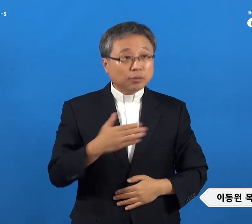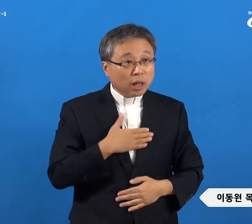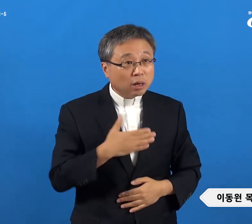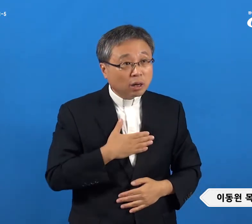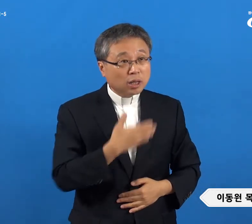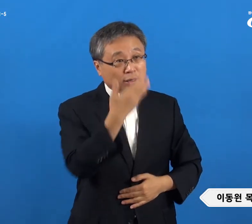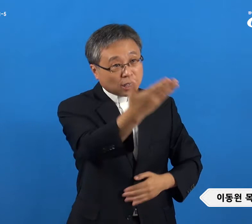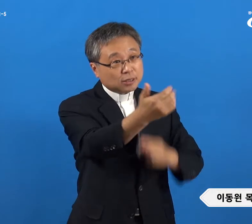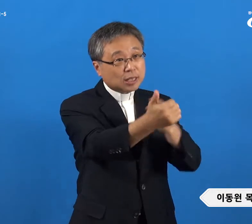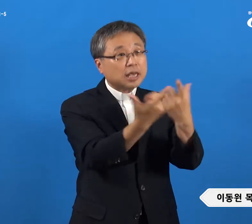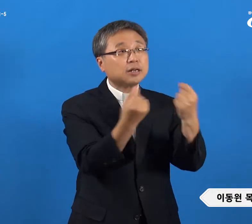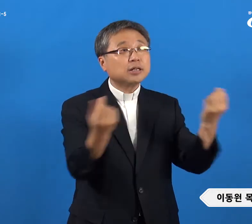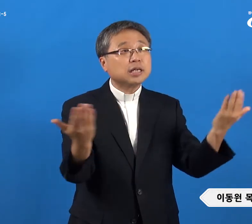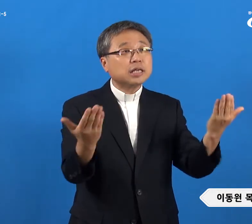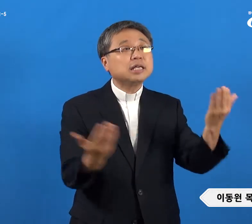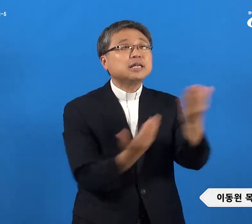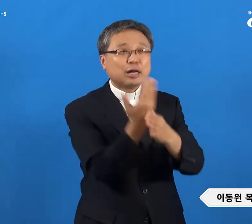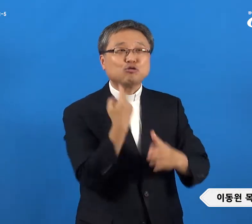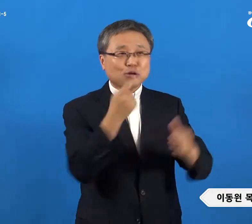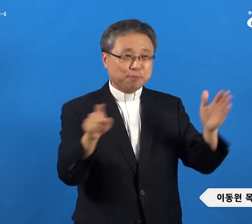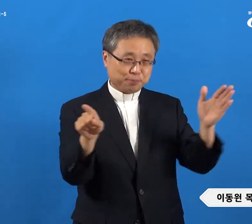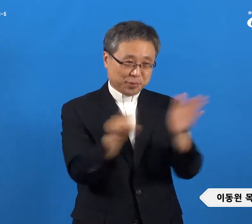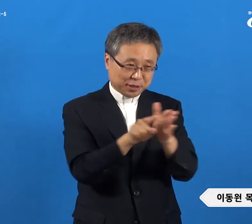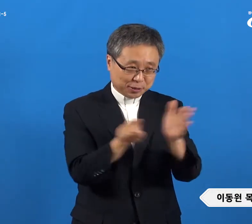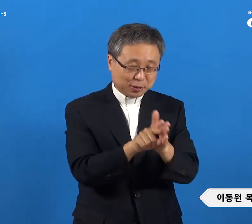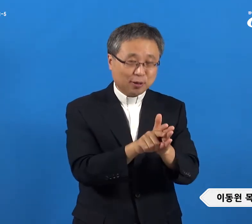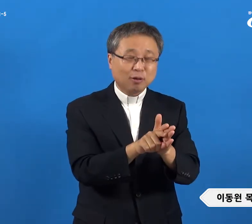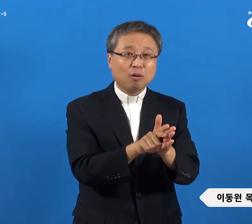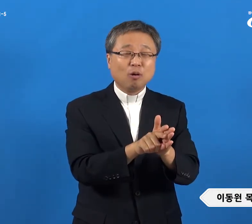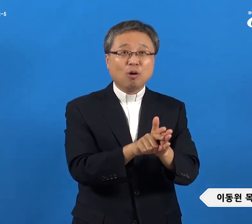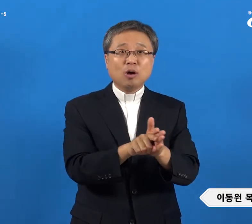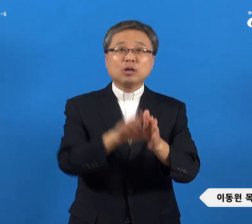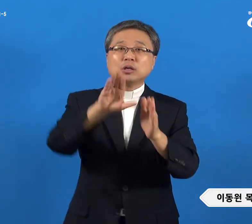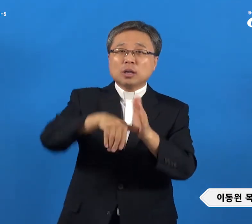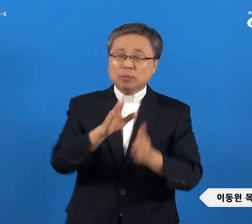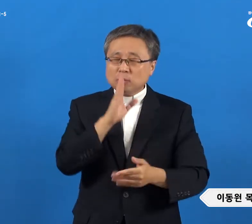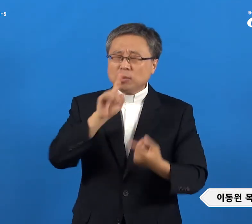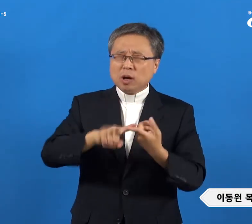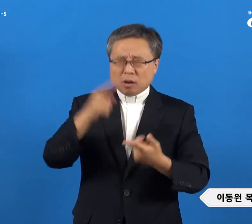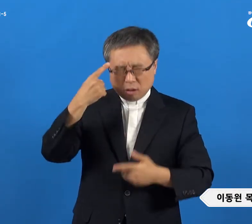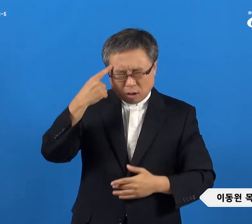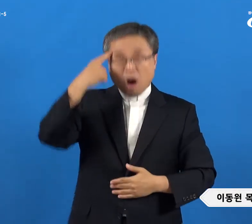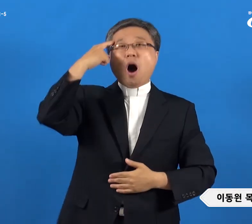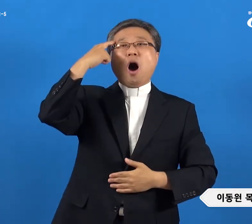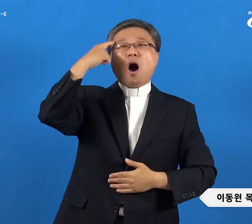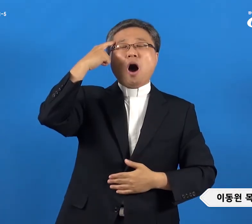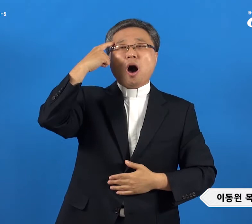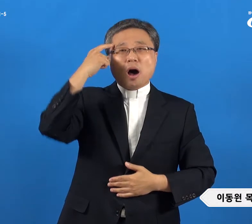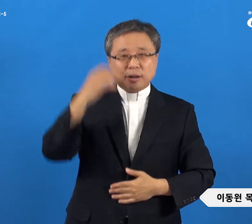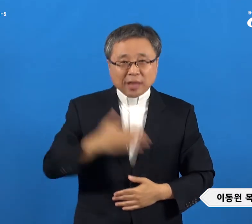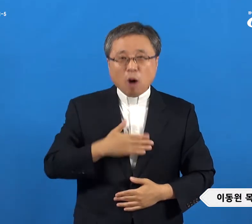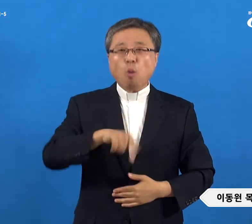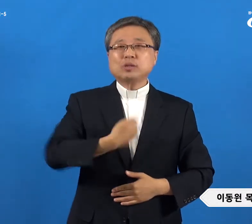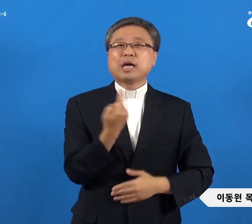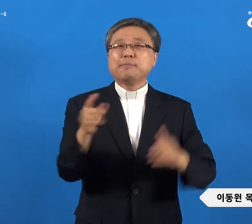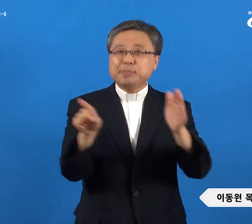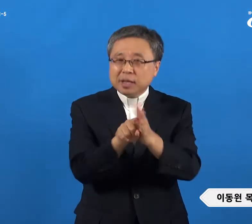나는 당신에게 이런 일이 일어날 줄을 믿었어요. 그때 비로소 제가 깨달은 사실은 이것은 나 혼자의 믿음이 아니라